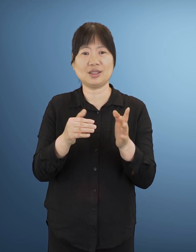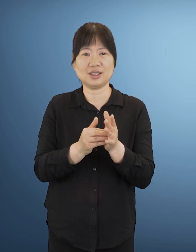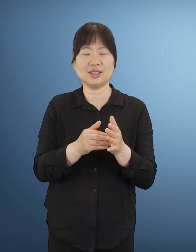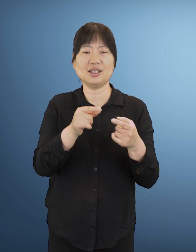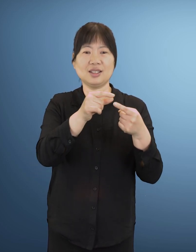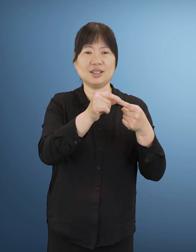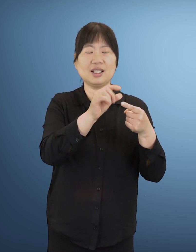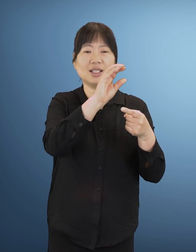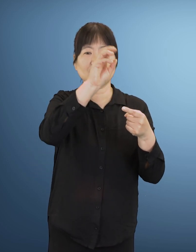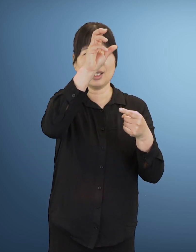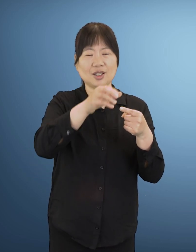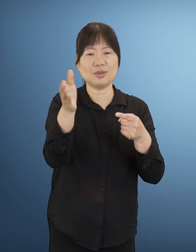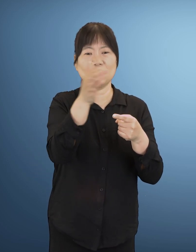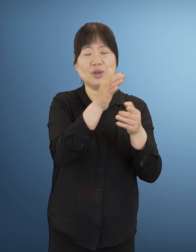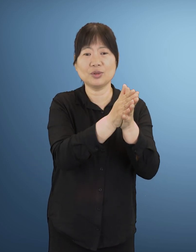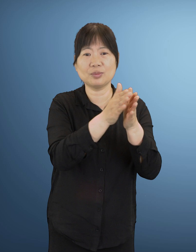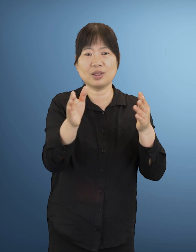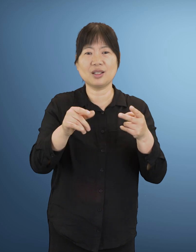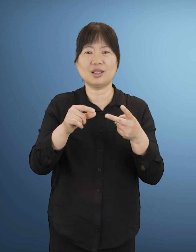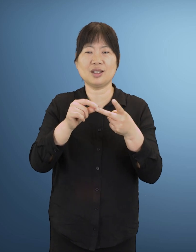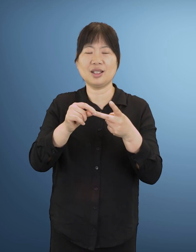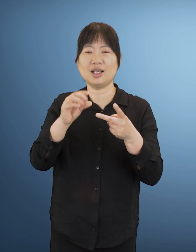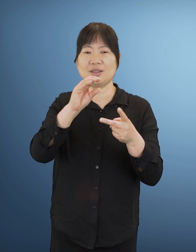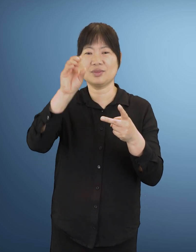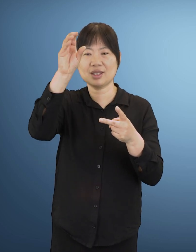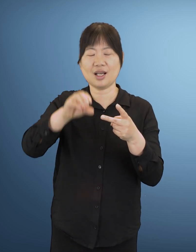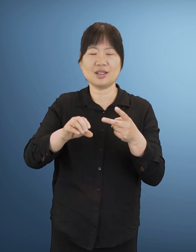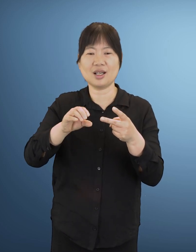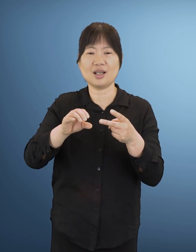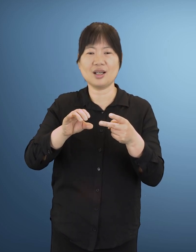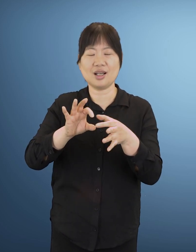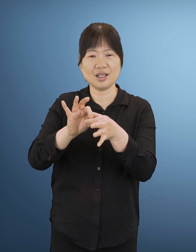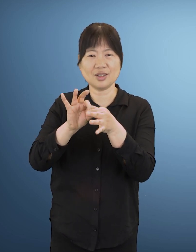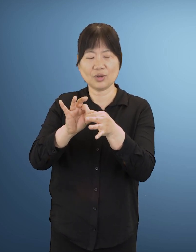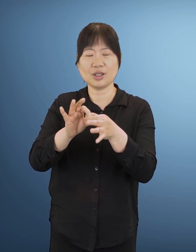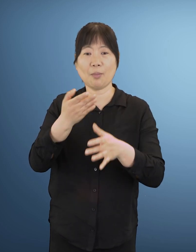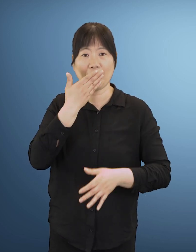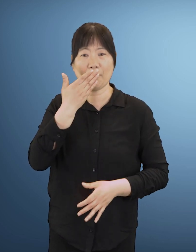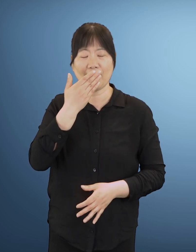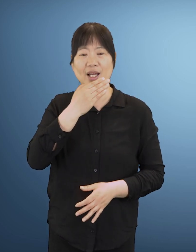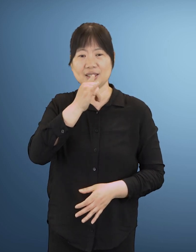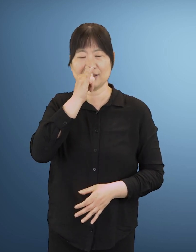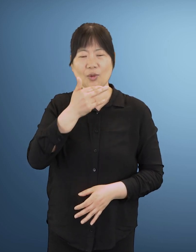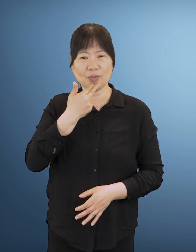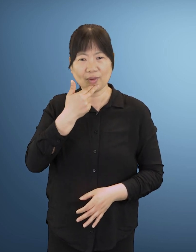십자가에서부터 출발했느냐, 십자가를 통과하지 못했느냐의